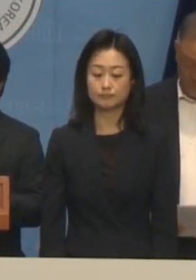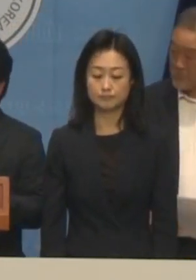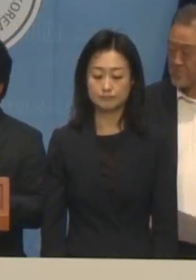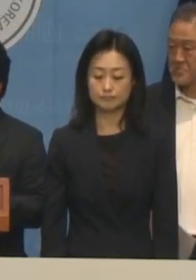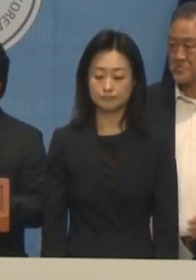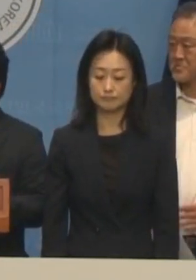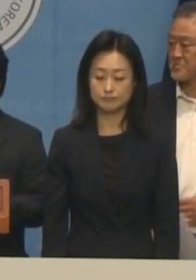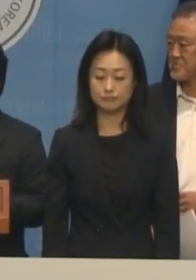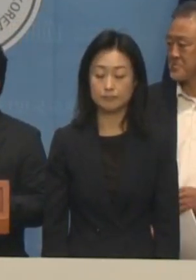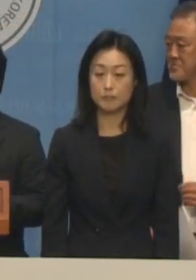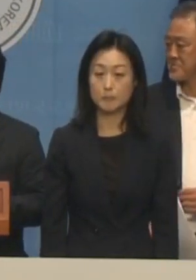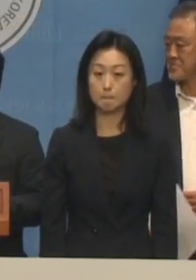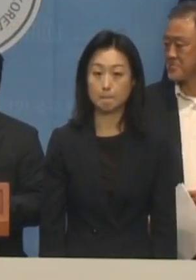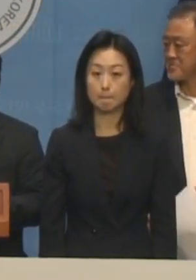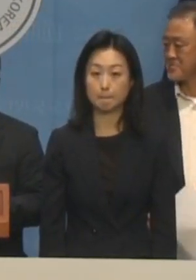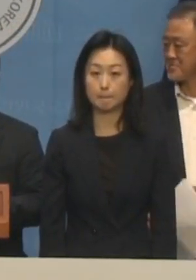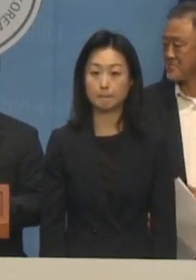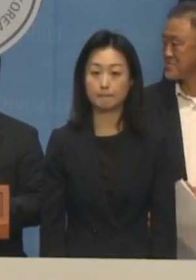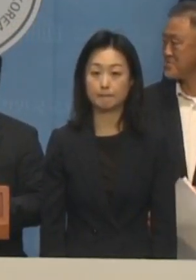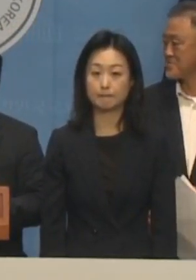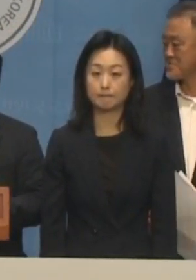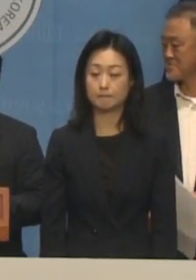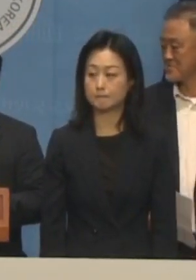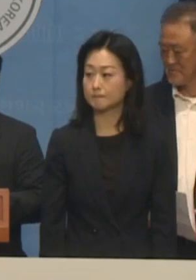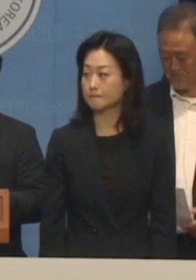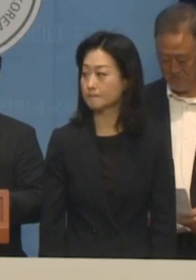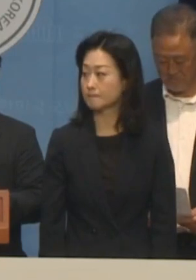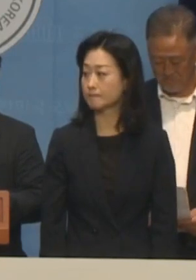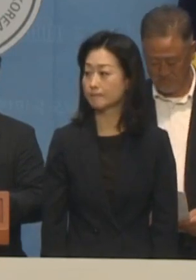자, 네, 고맙습니다.